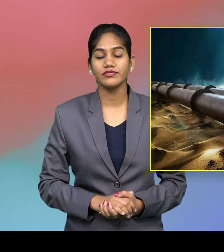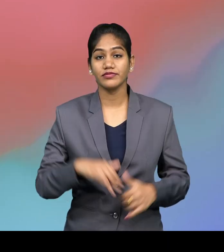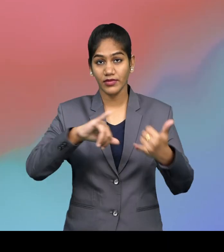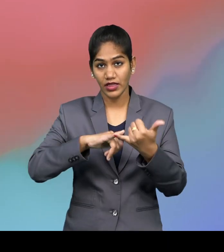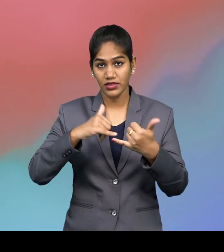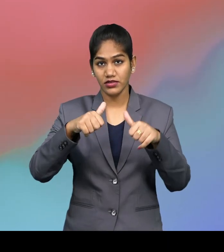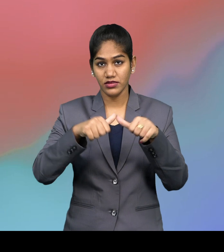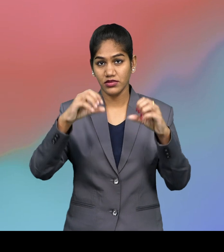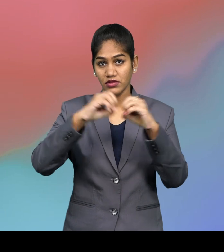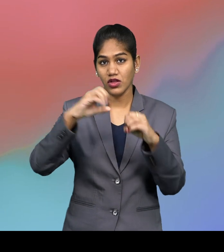నాలుగు విధ్వంసం.